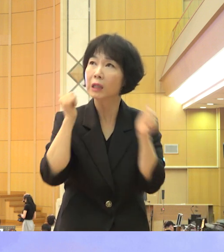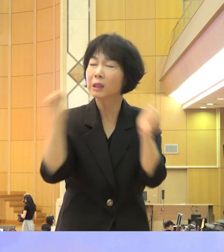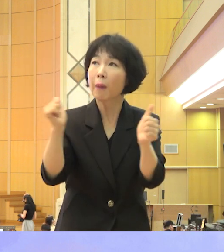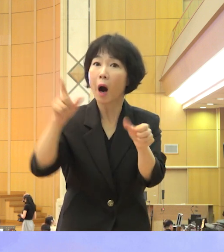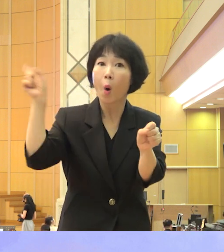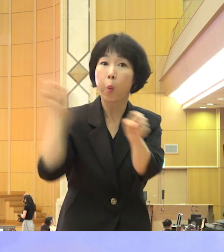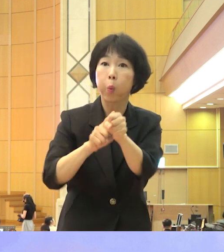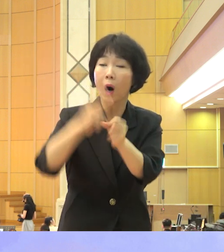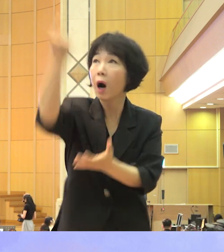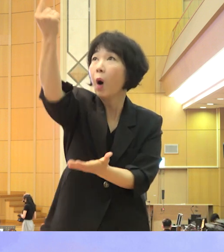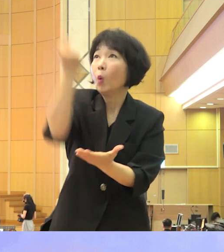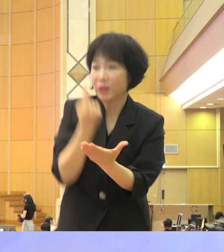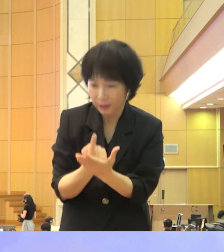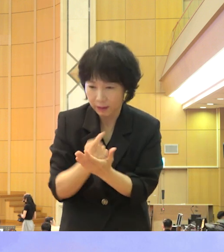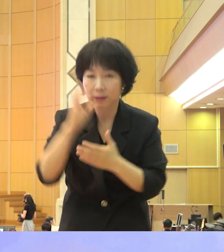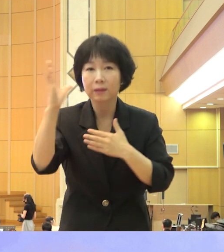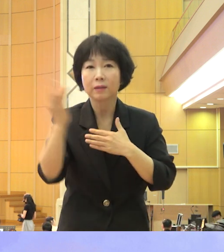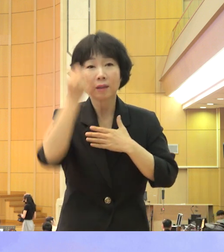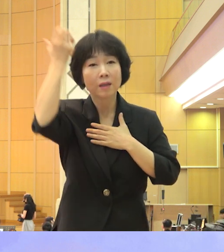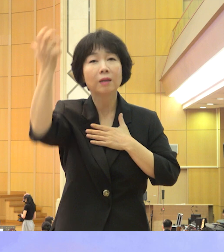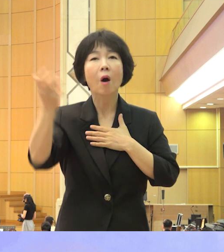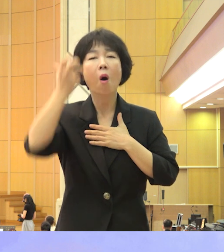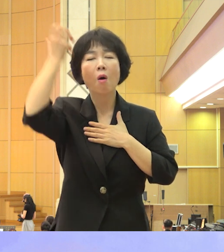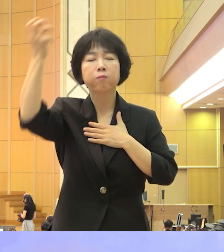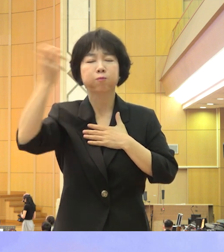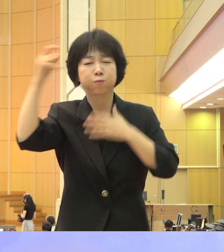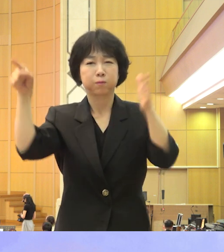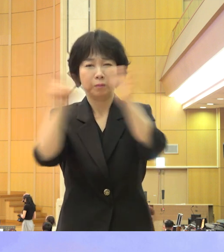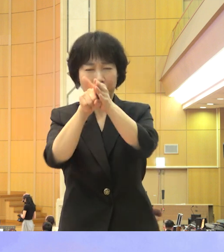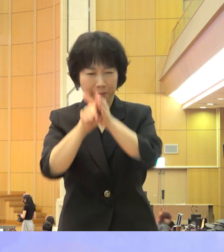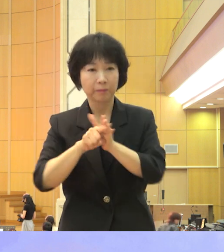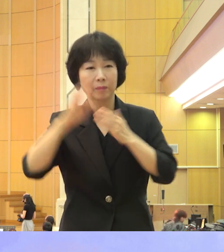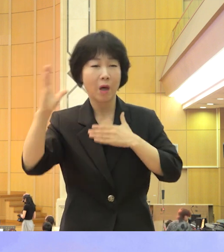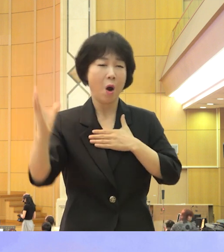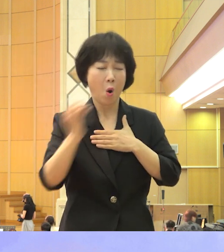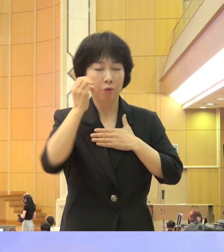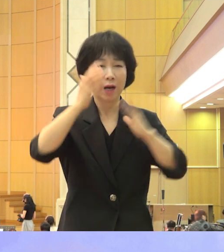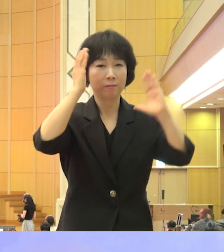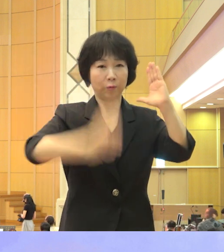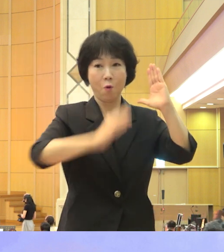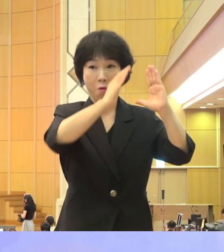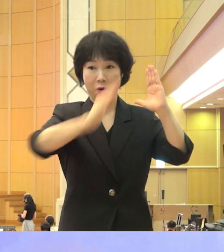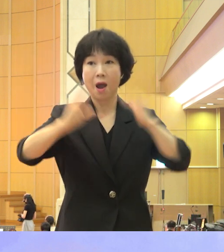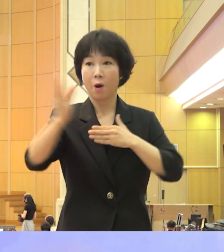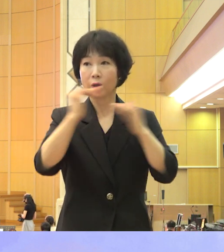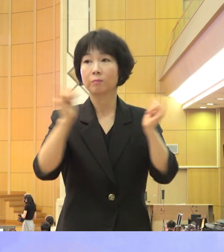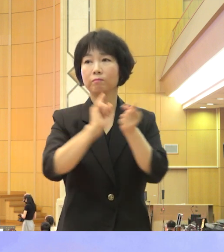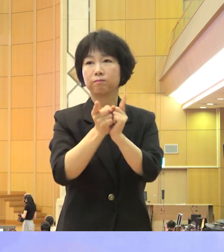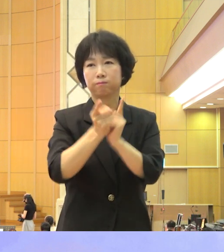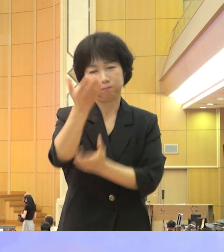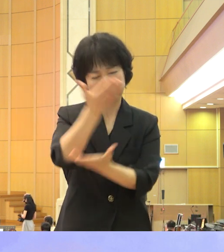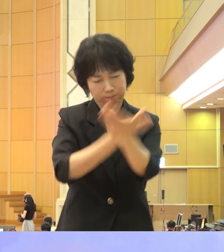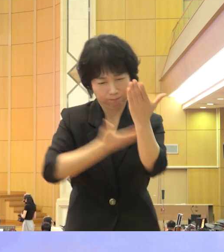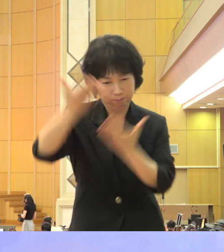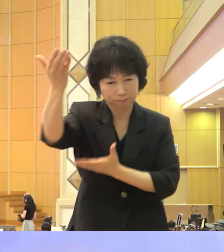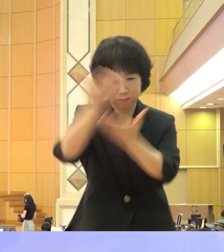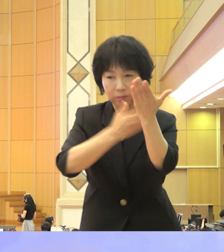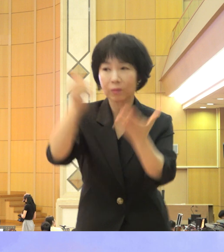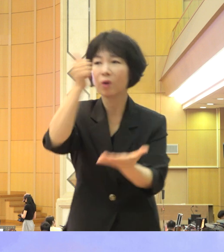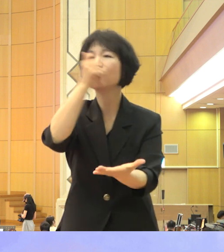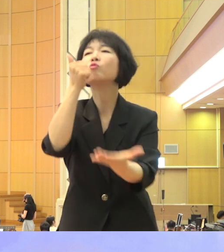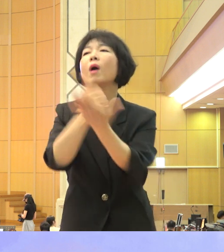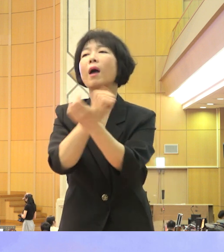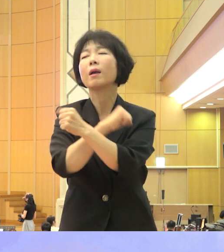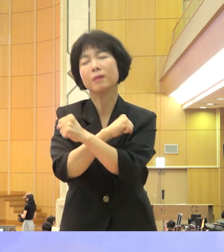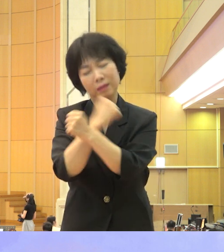죽은 자를 심판하러 오시리라. 성령을 믿사오며 거룩한 공예와 성도가 서로 교통하는